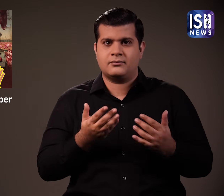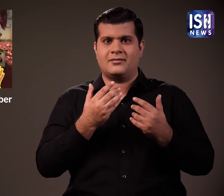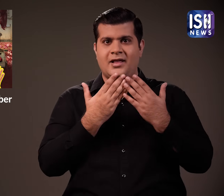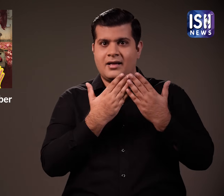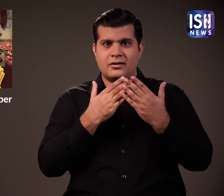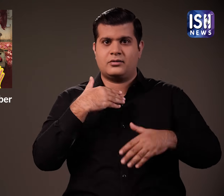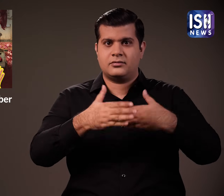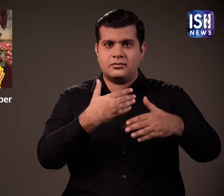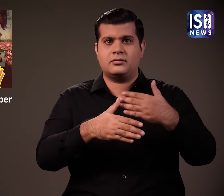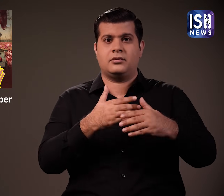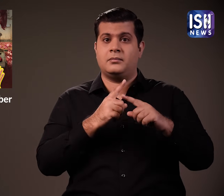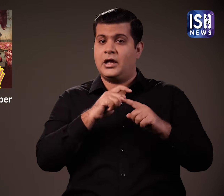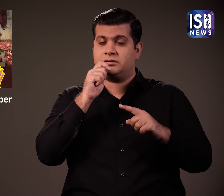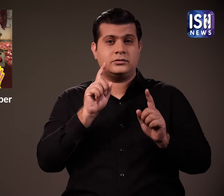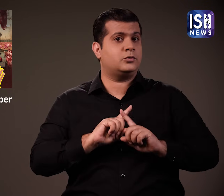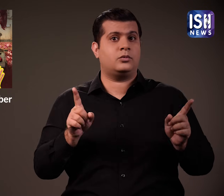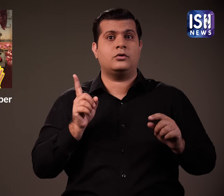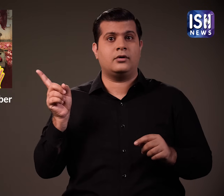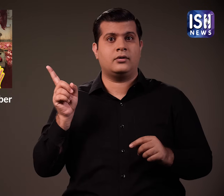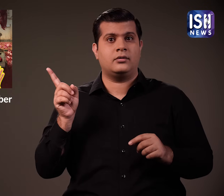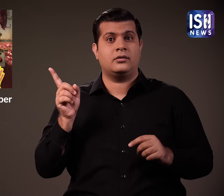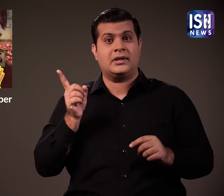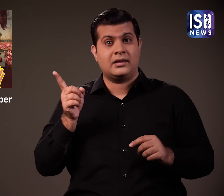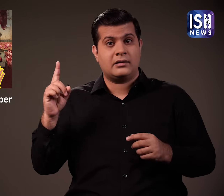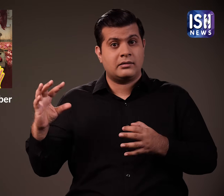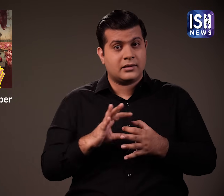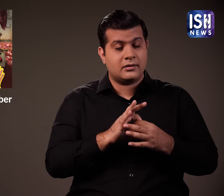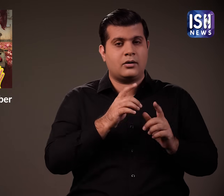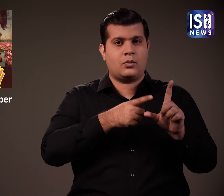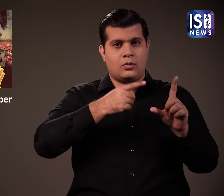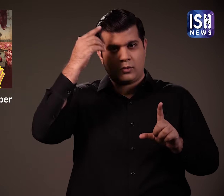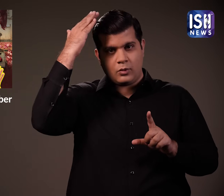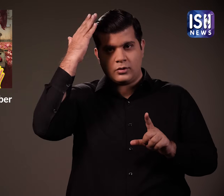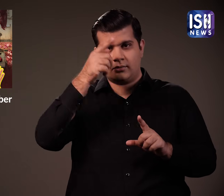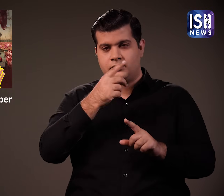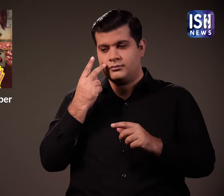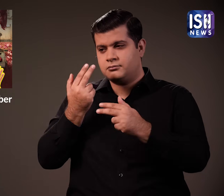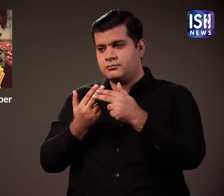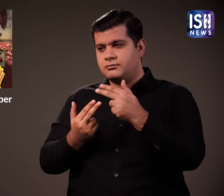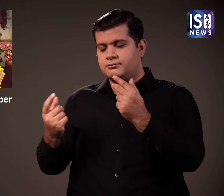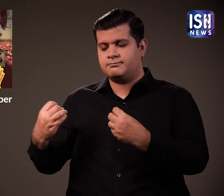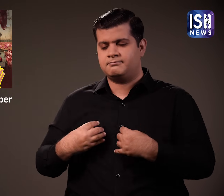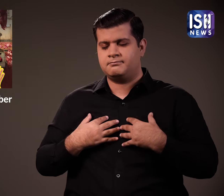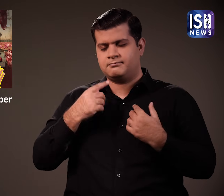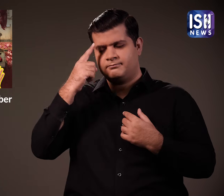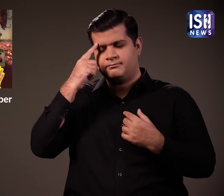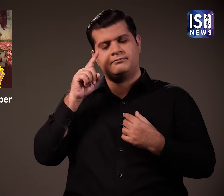शिक्षित किया और शाकाहरी जीवन शैली को बढ़ावा दिया उनसे प्रेरिध होकर योगी आदेतिनात ने 25